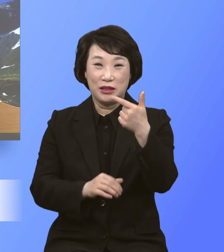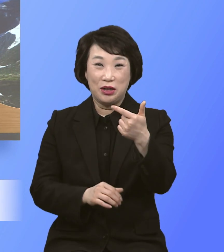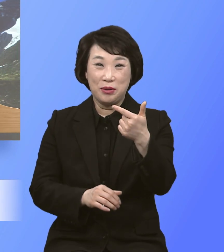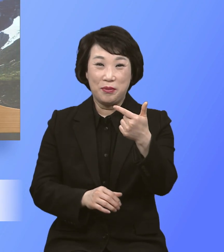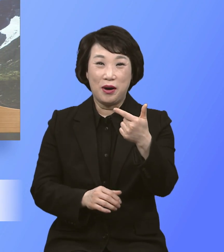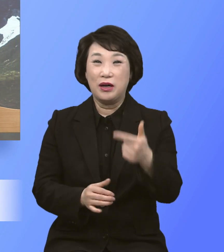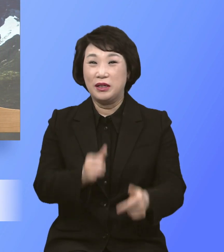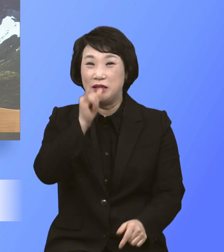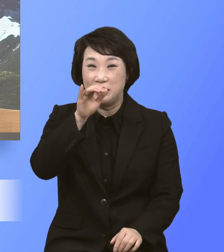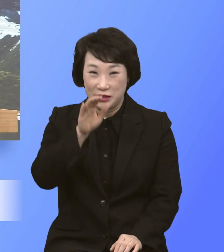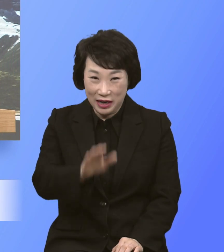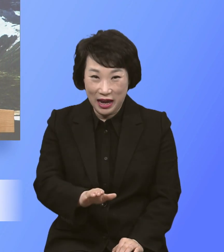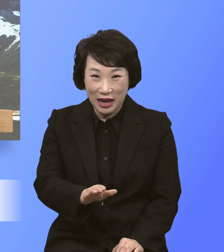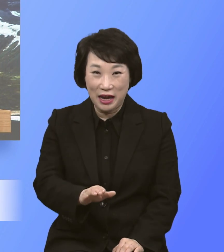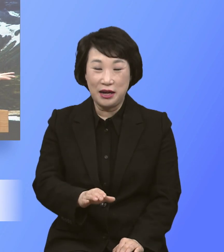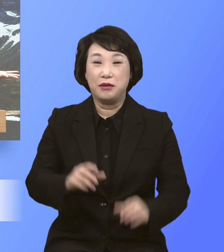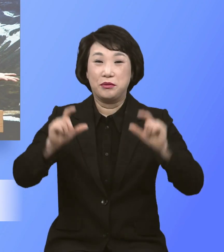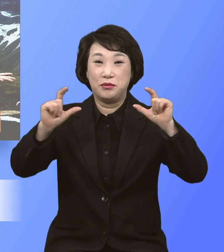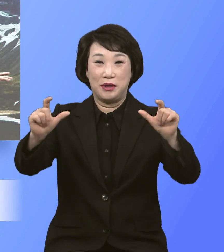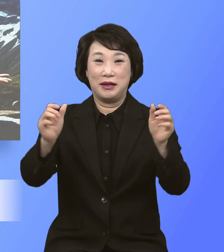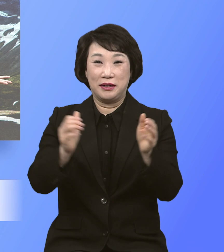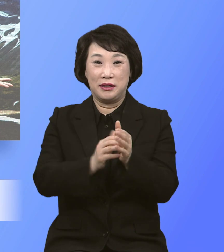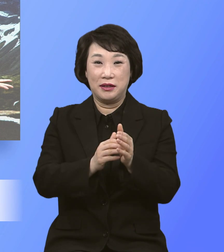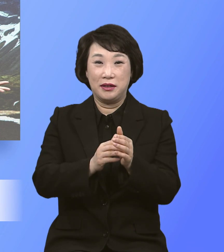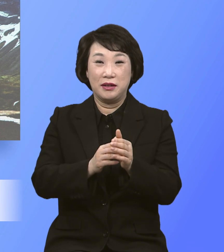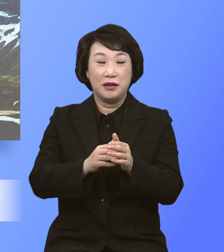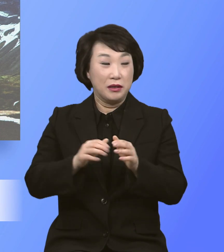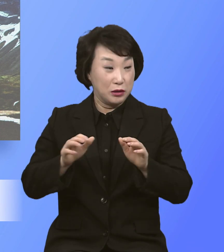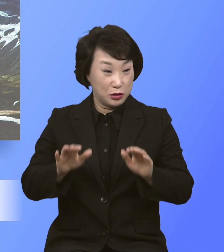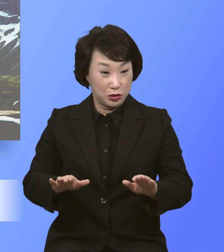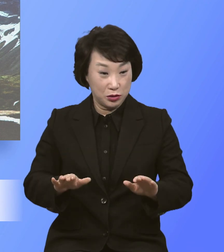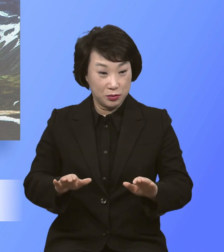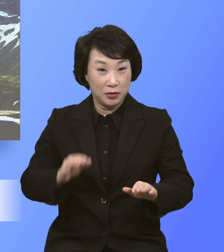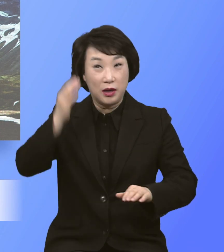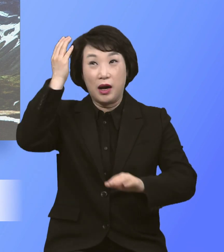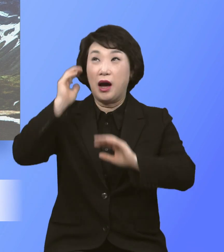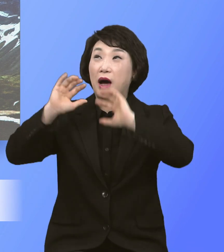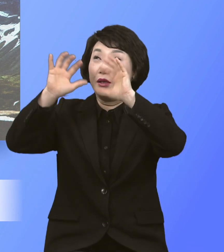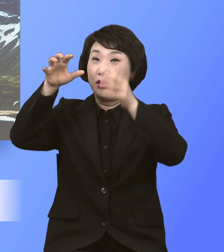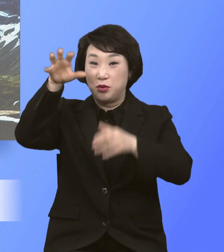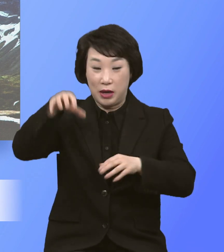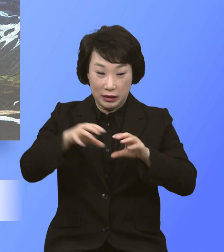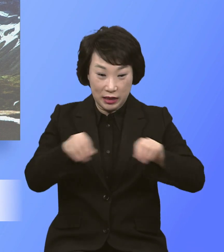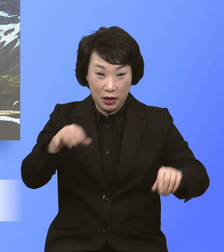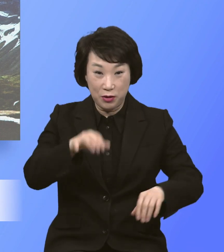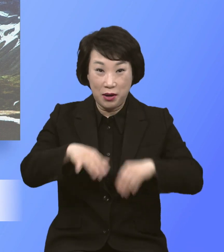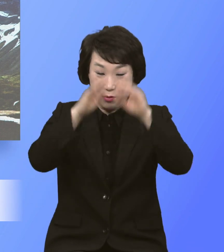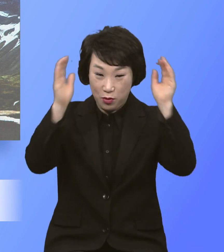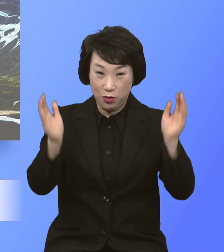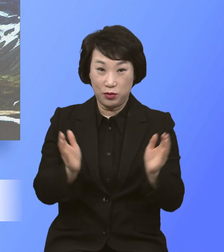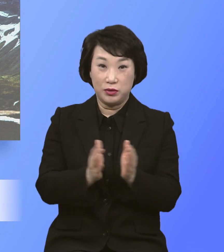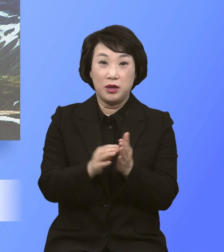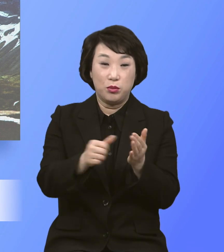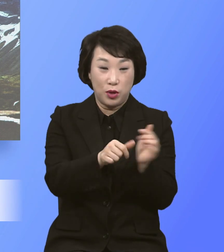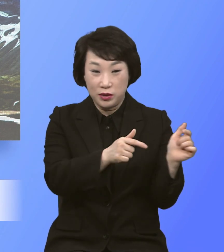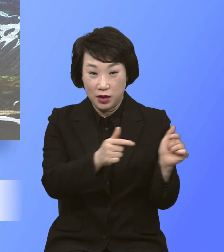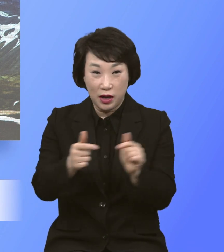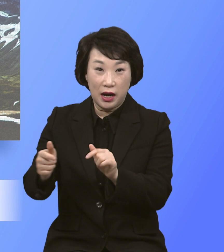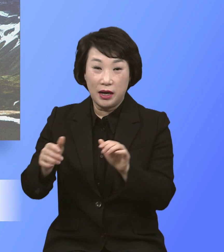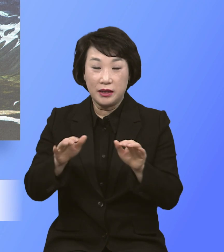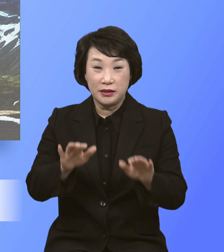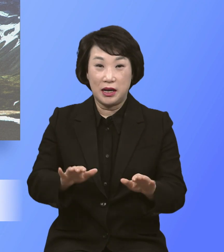6번 있으라고 하시니 지금 하늘과 땅과 모든 만물이